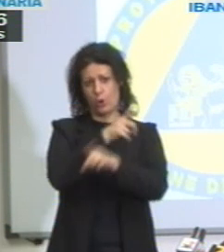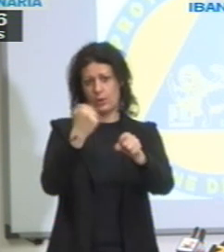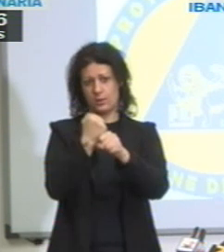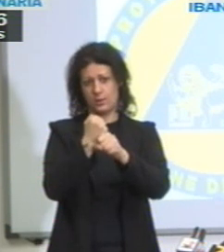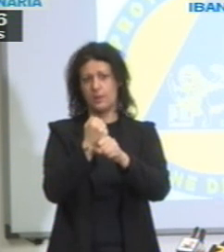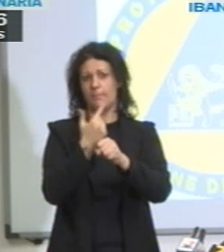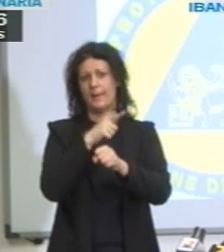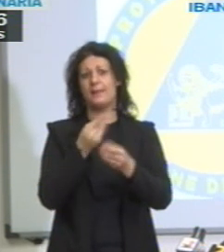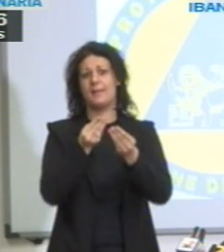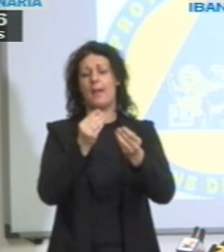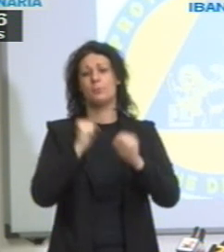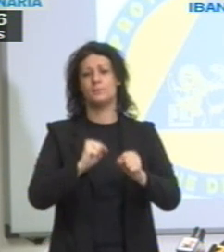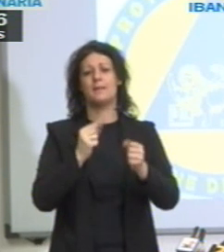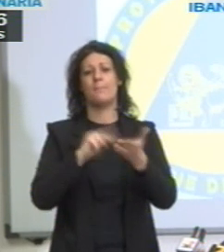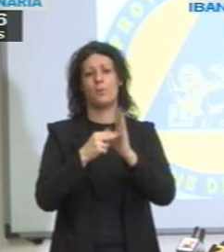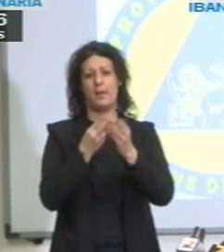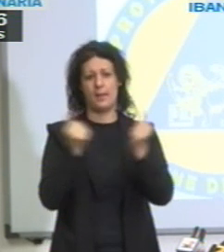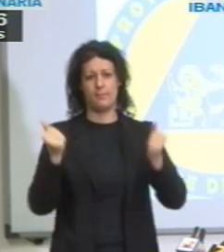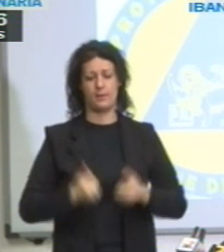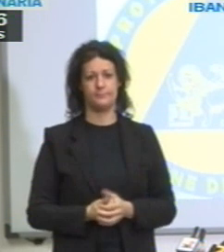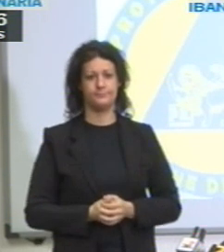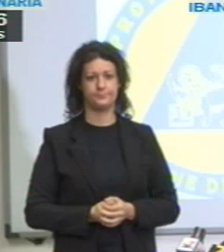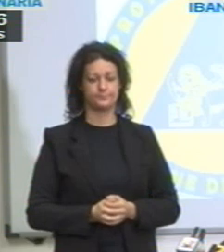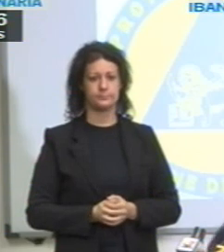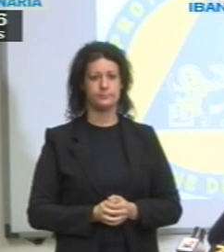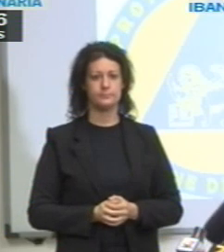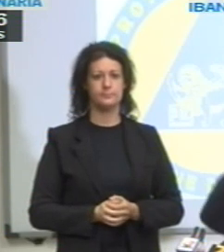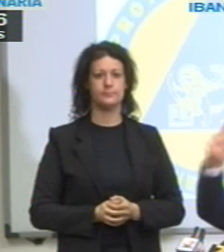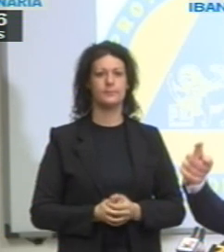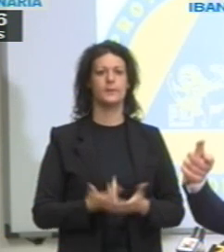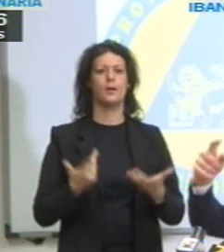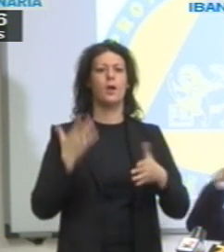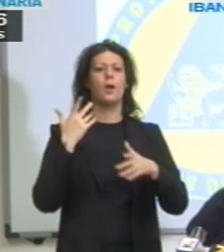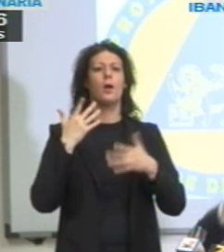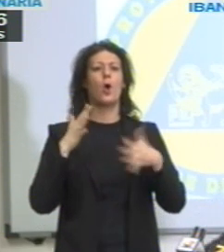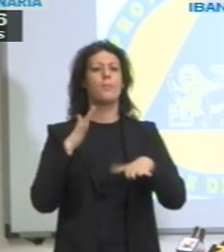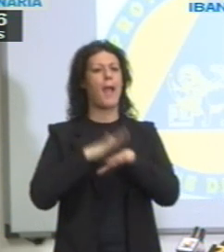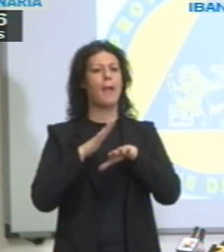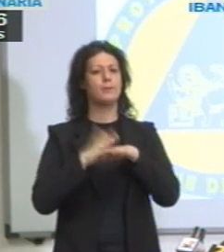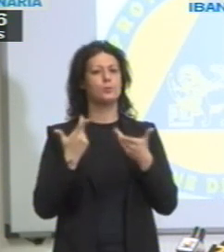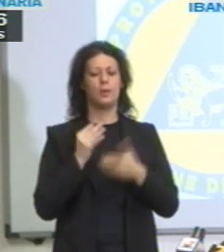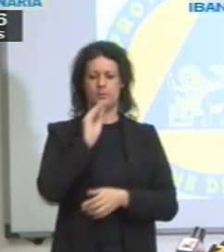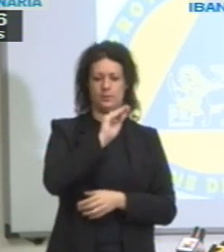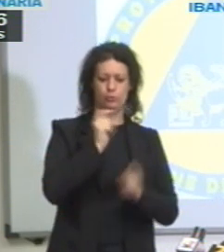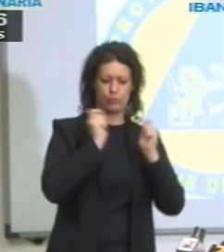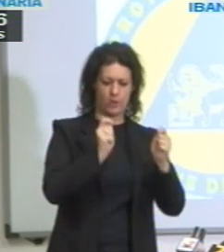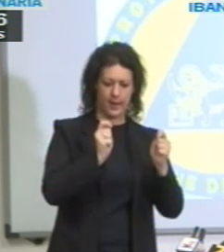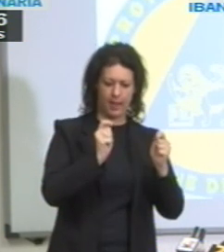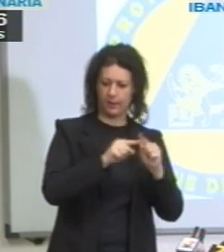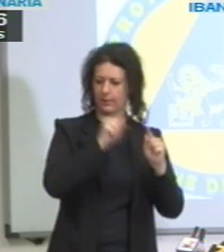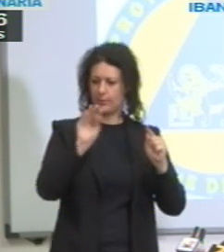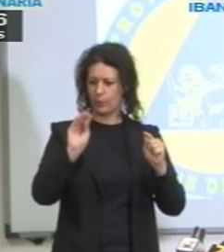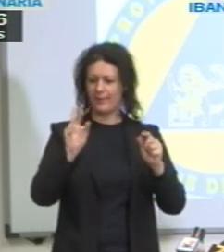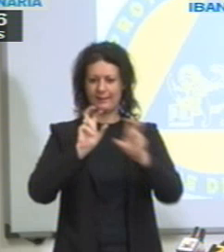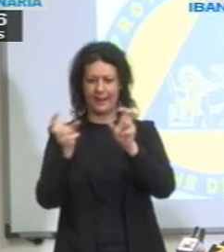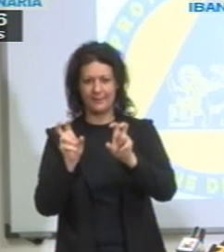problema. Ma ormai c'è l'abitudine di parlare col giornale, con la televisione, e dopo dimenticarsi magari che il vicino di scrivania